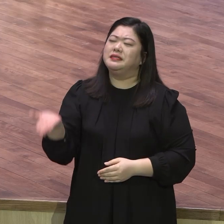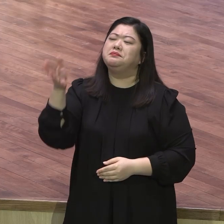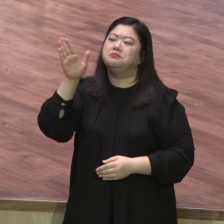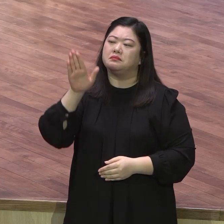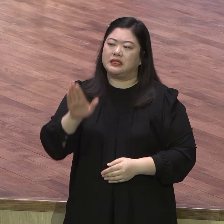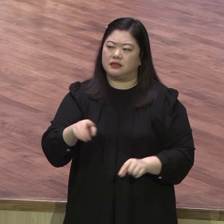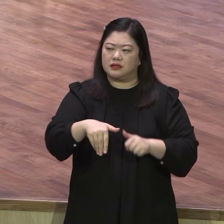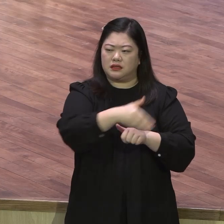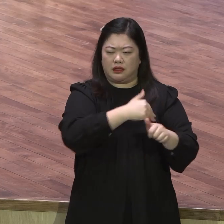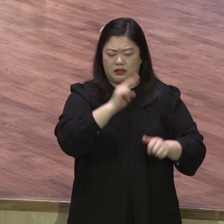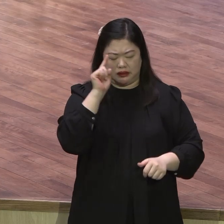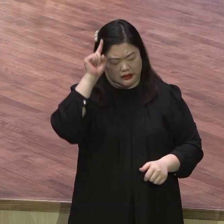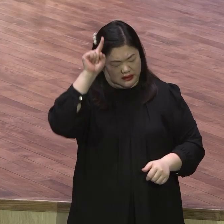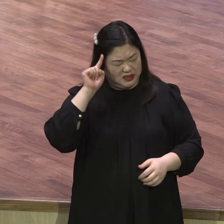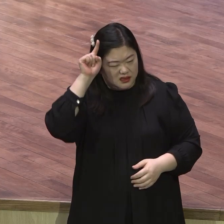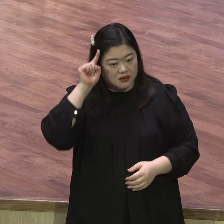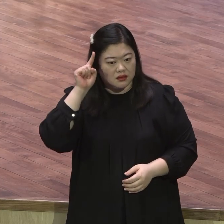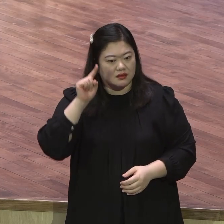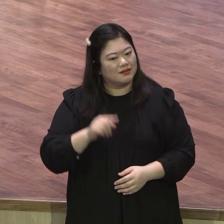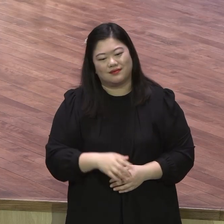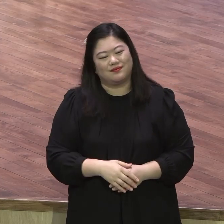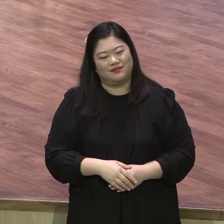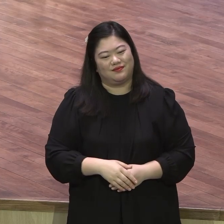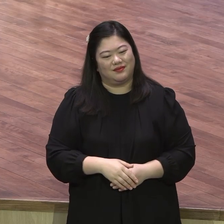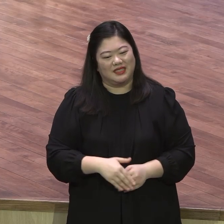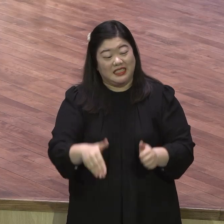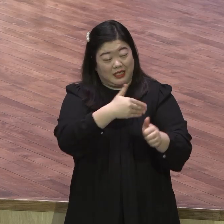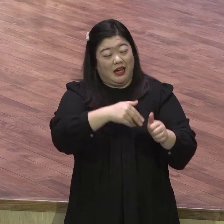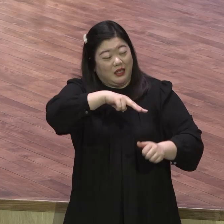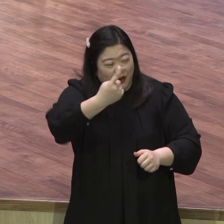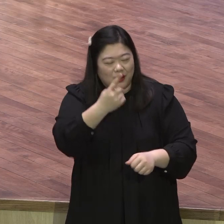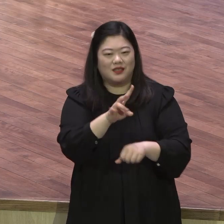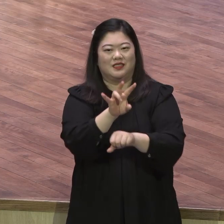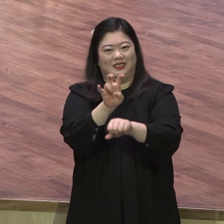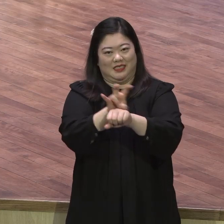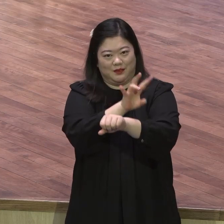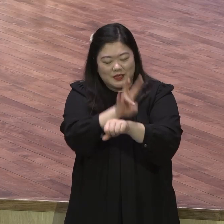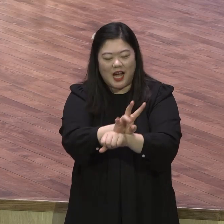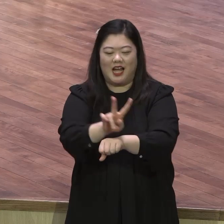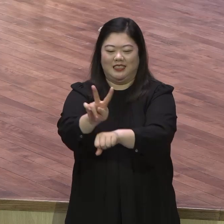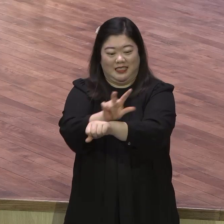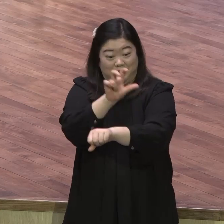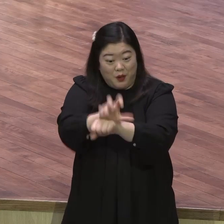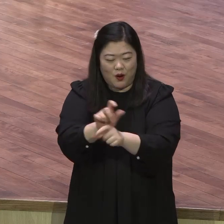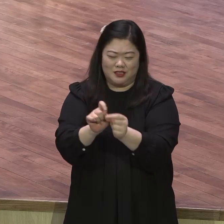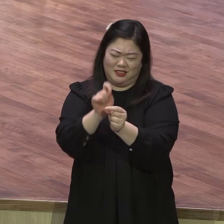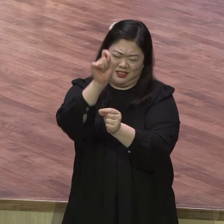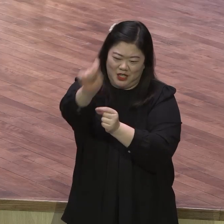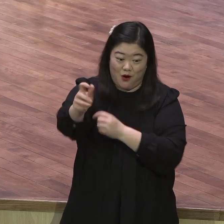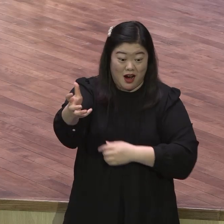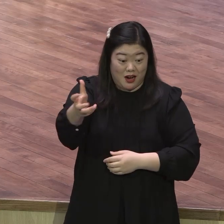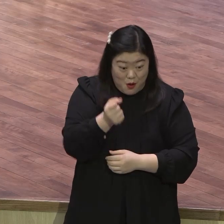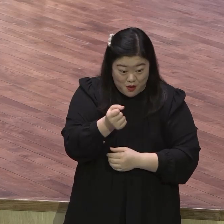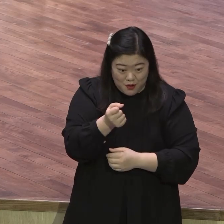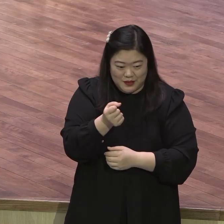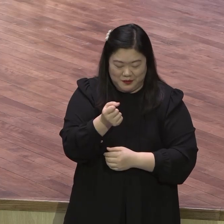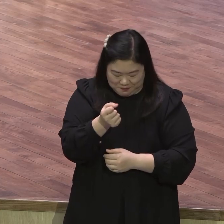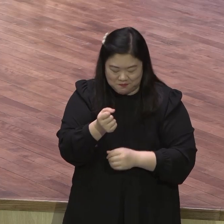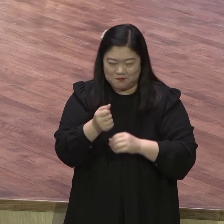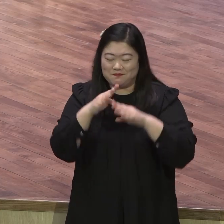24시 25시 영혼의 응답을 맛보면서 모두가 다 말씀 성취의 응답